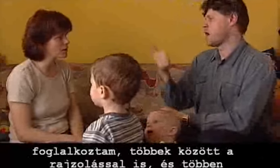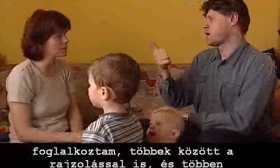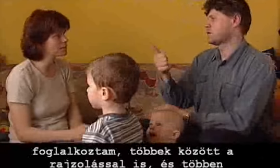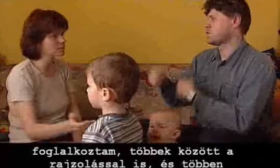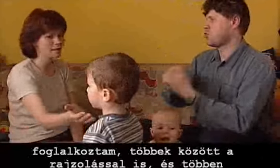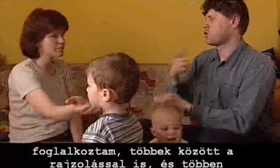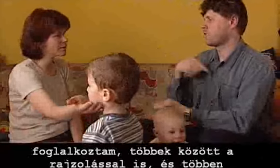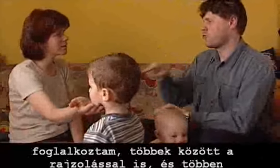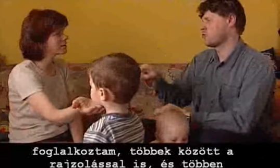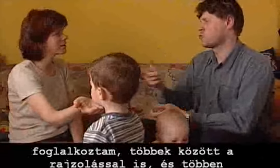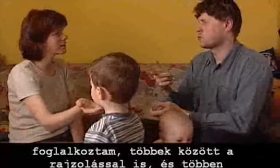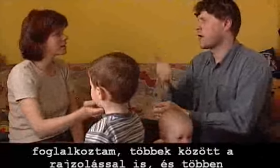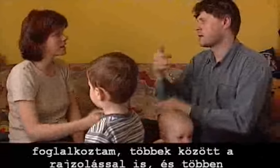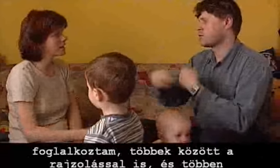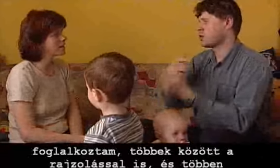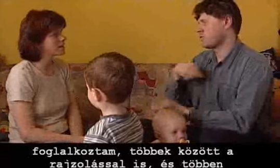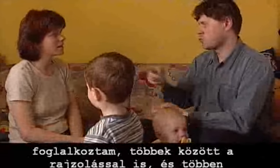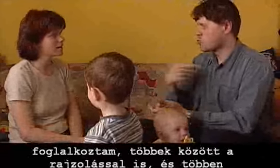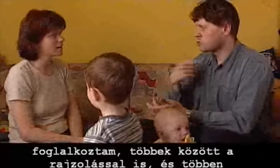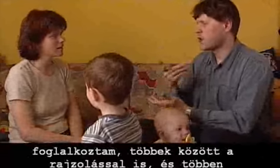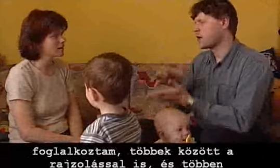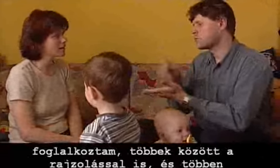dolgokkal. Ügyes vagy.